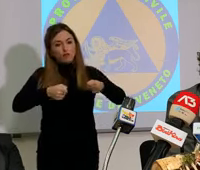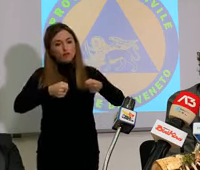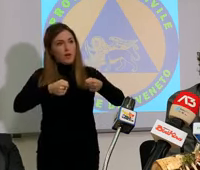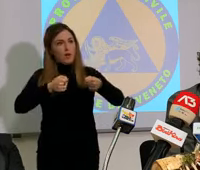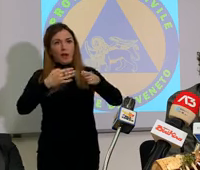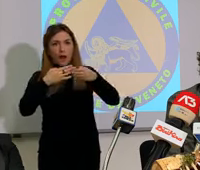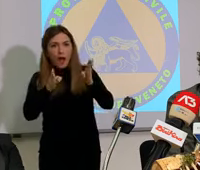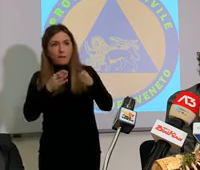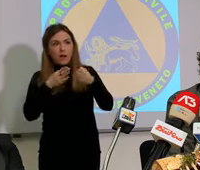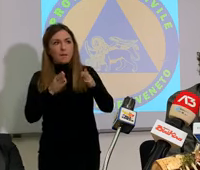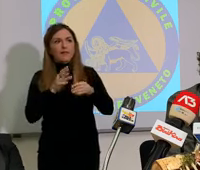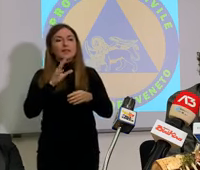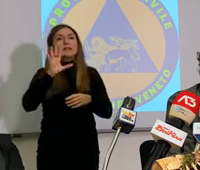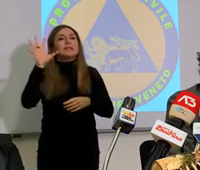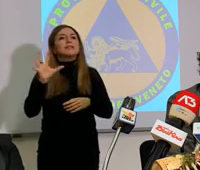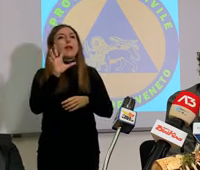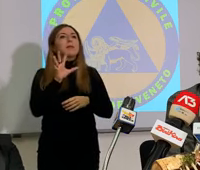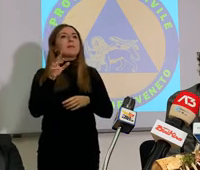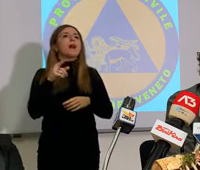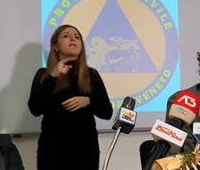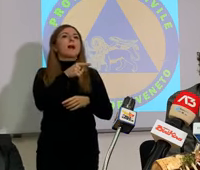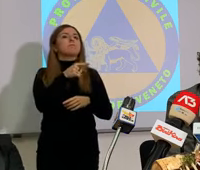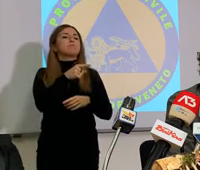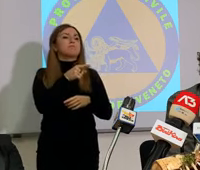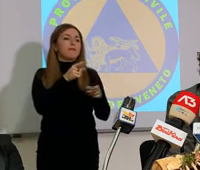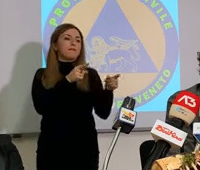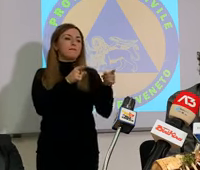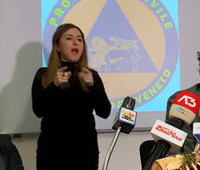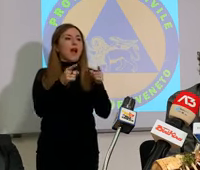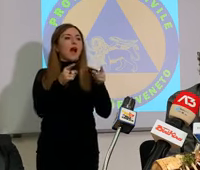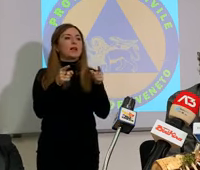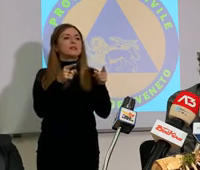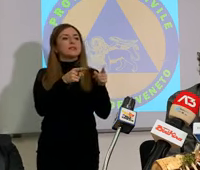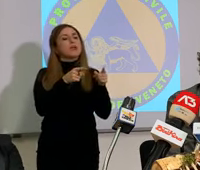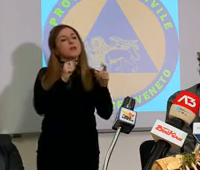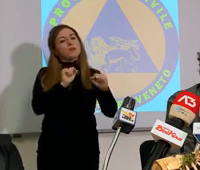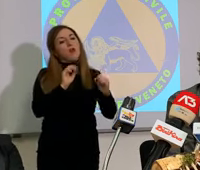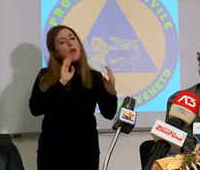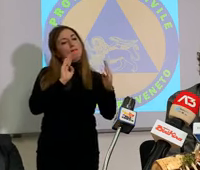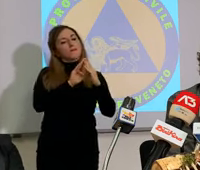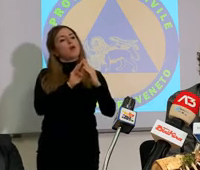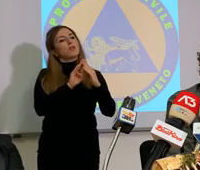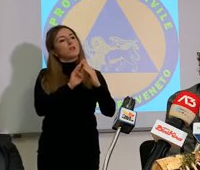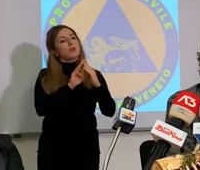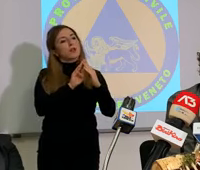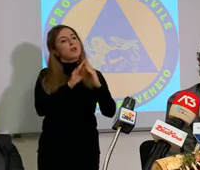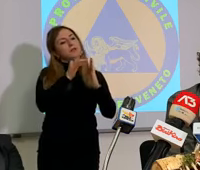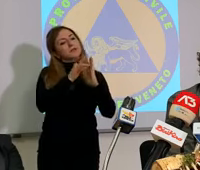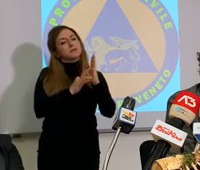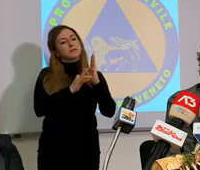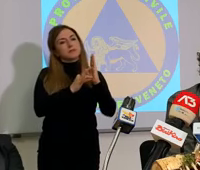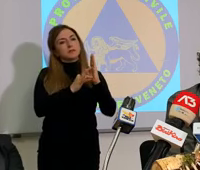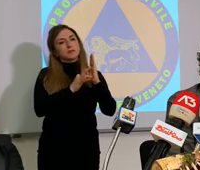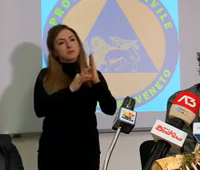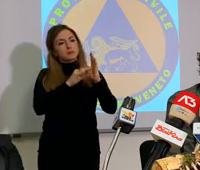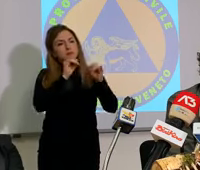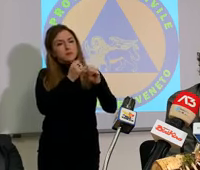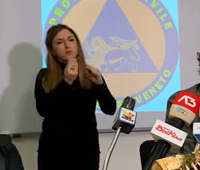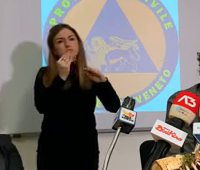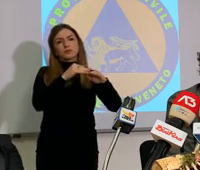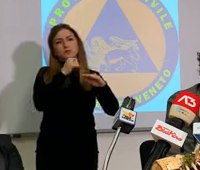l'impressione è che lei ritenesse che questa fase potesse essere affrontata senza restrizioni particolari